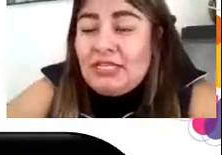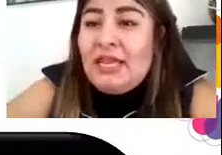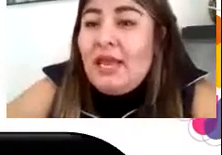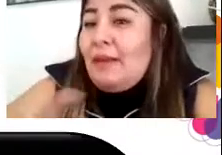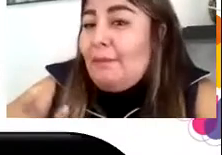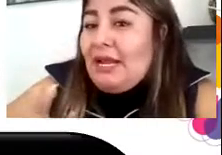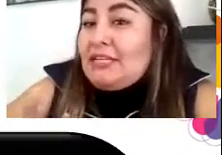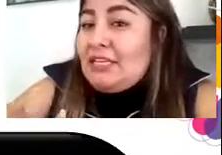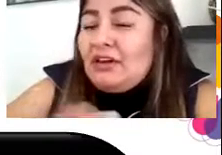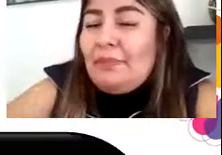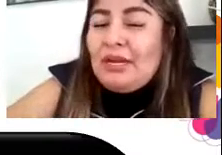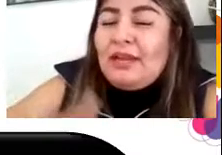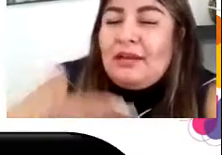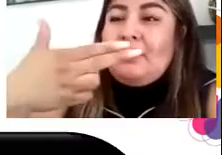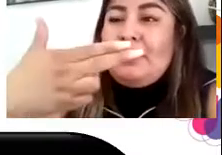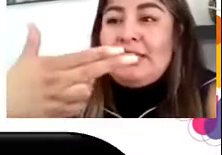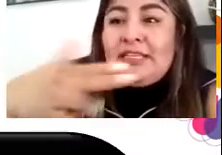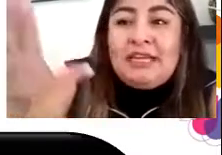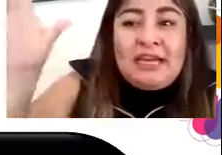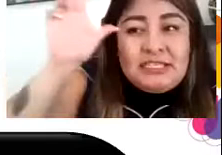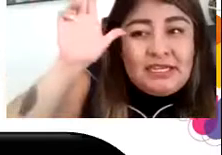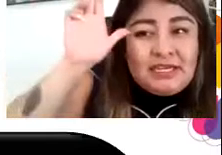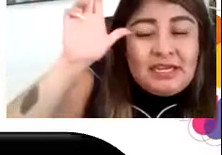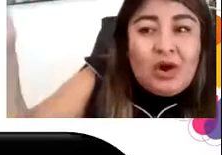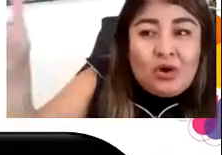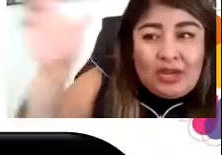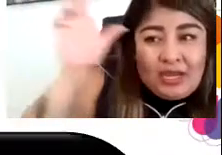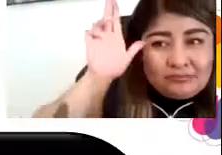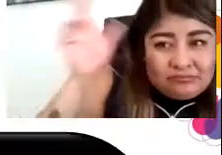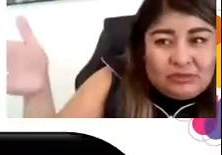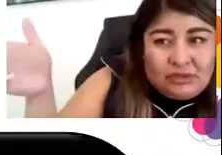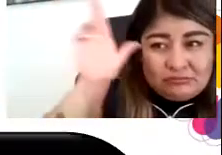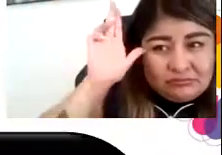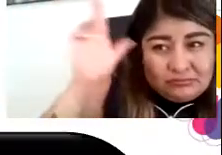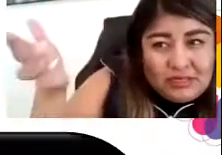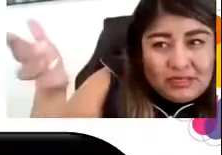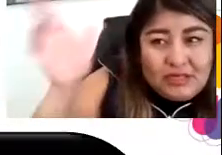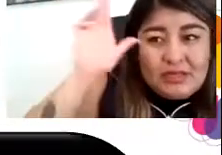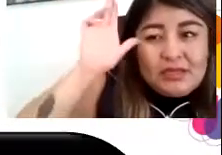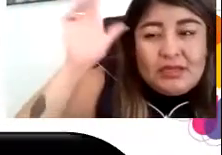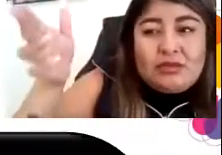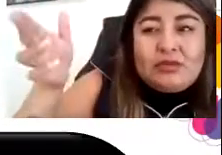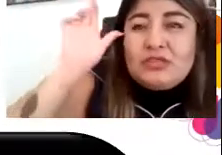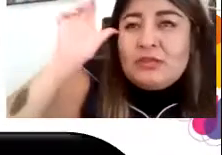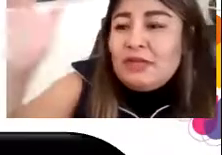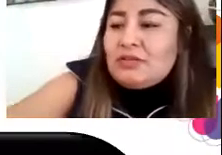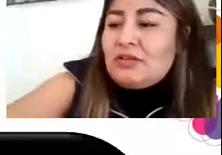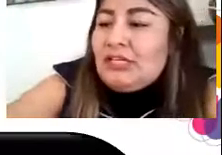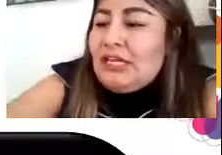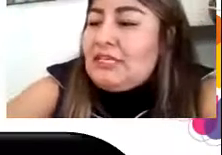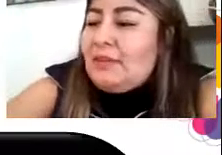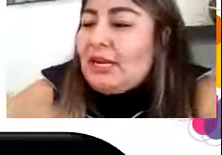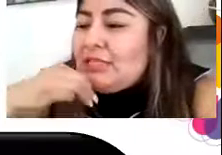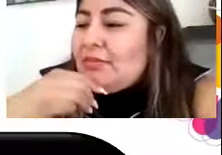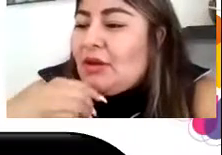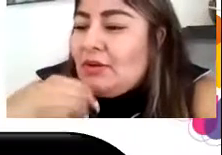una seña. Para decir hola, por ejemplo, es la letra H, hola, ¿no? Yo estaba esperando que se conectara